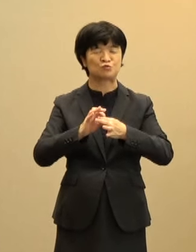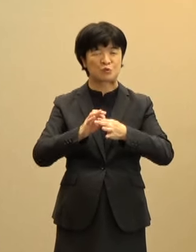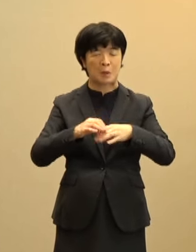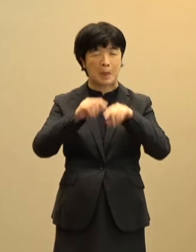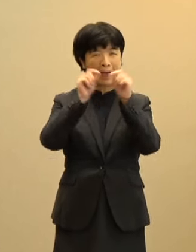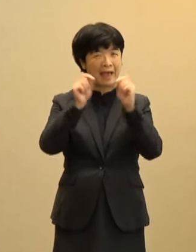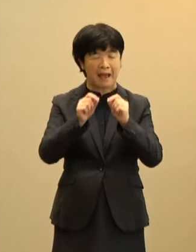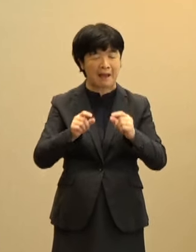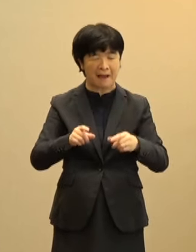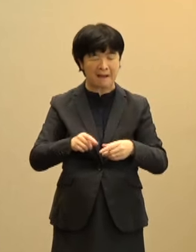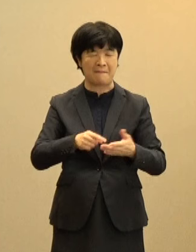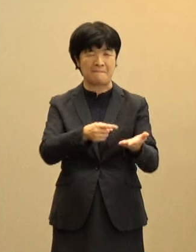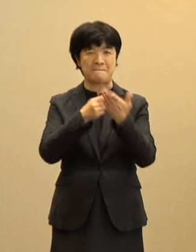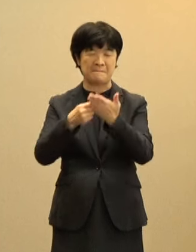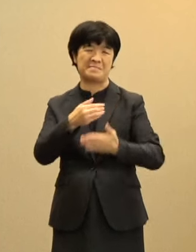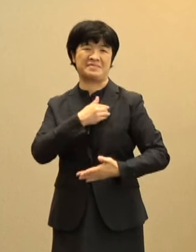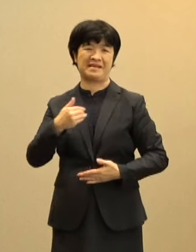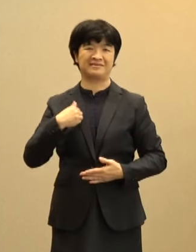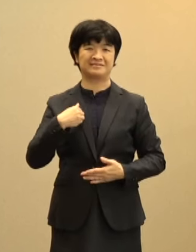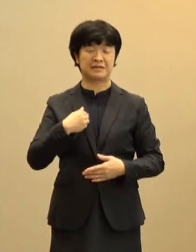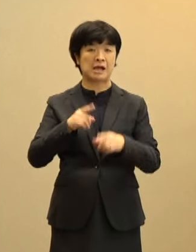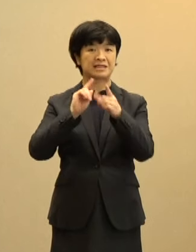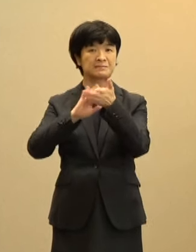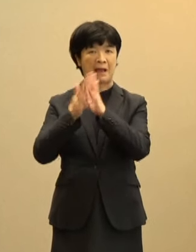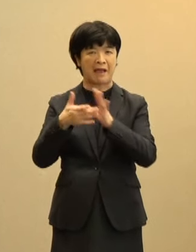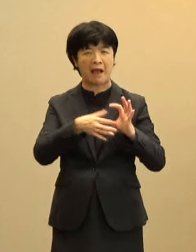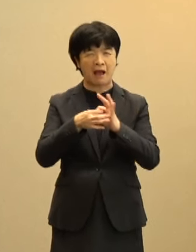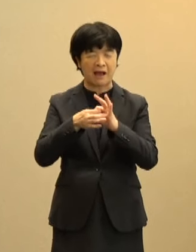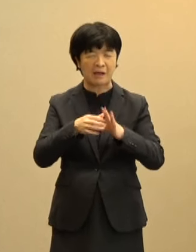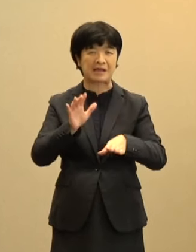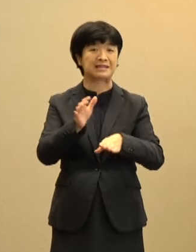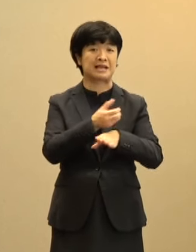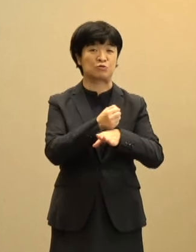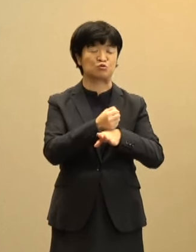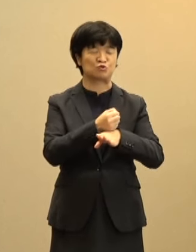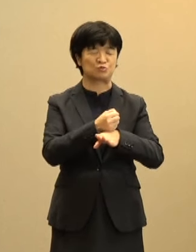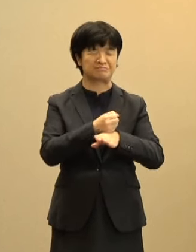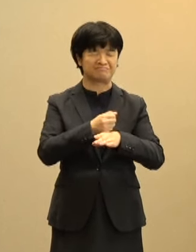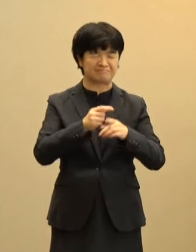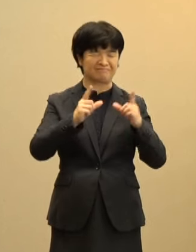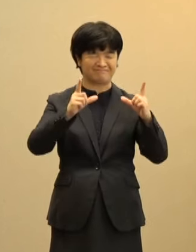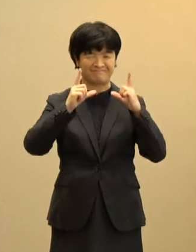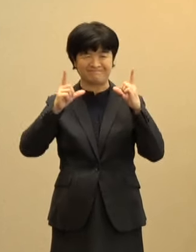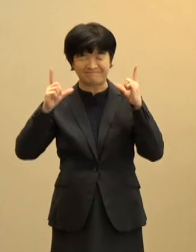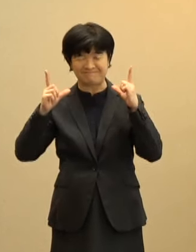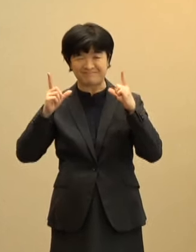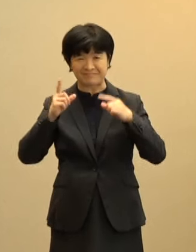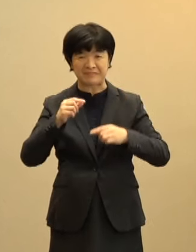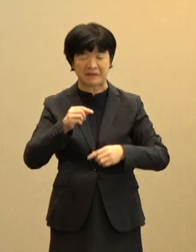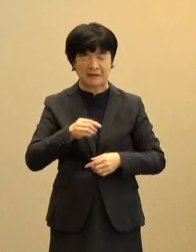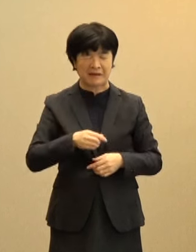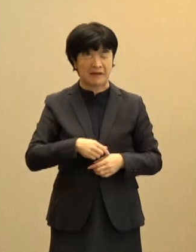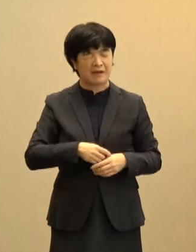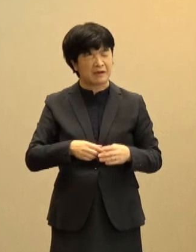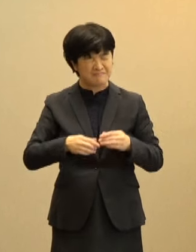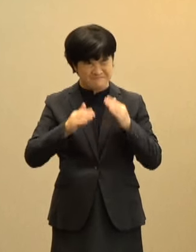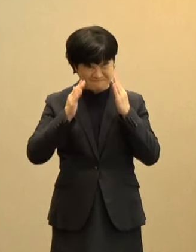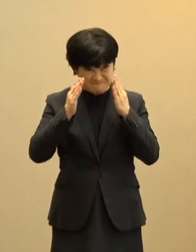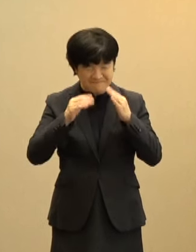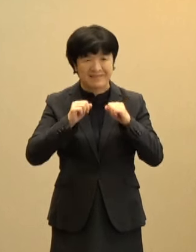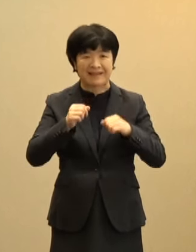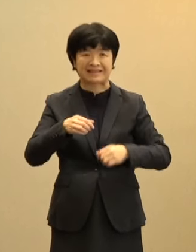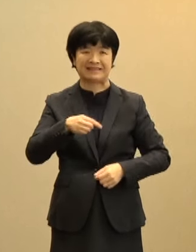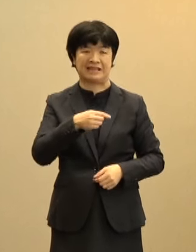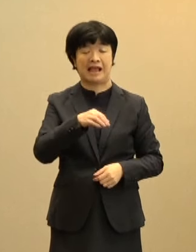ですね、さまざまな選手が活躍をされ、また悲願の金メダル等を獲得されたことはですね、大変嬉しく思っております